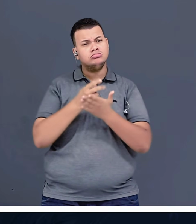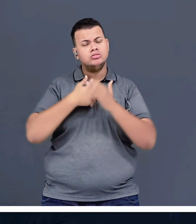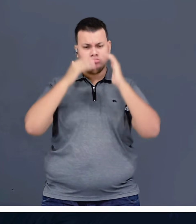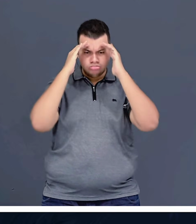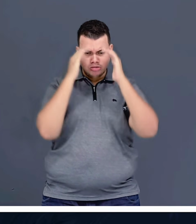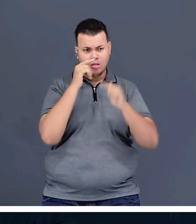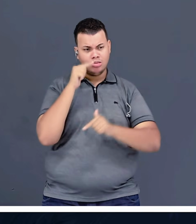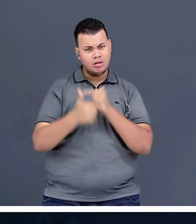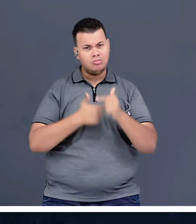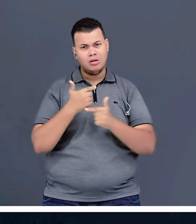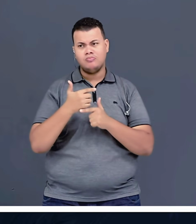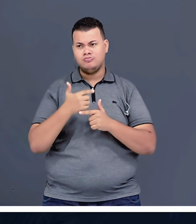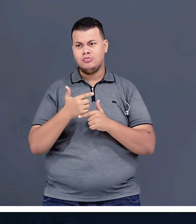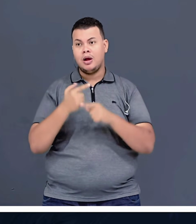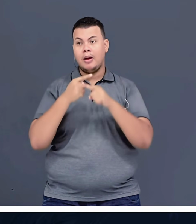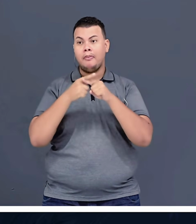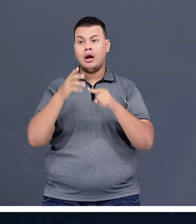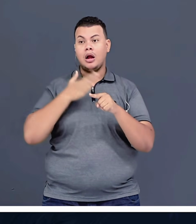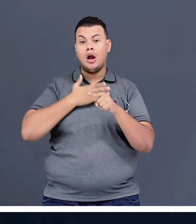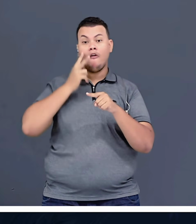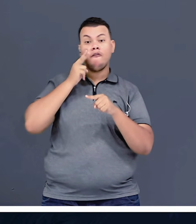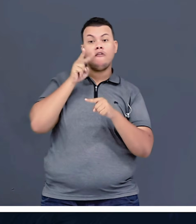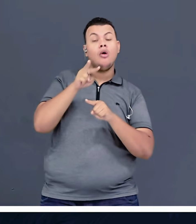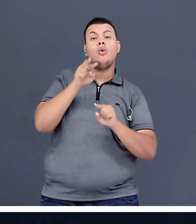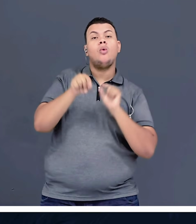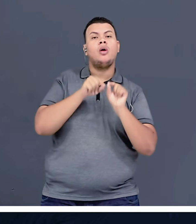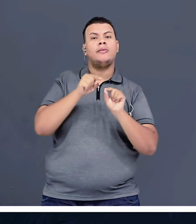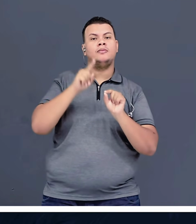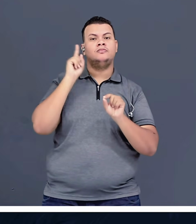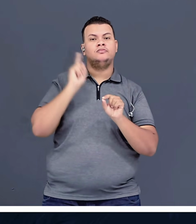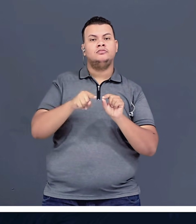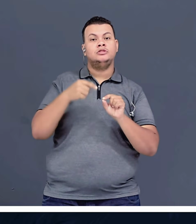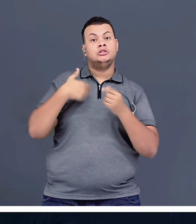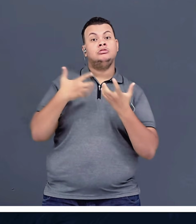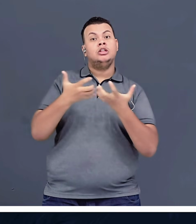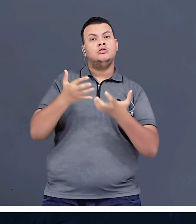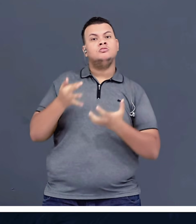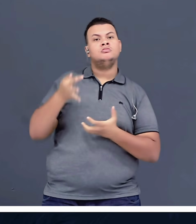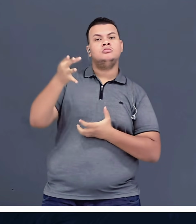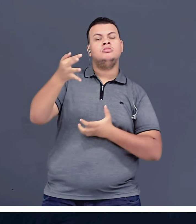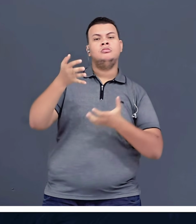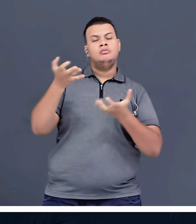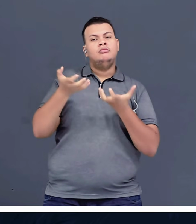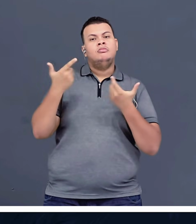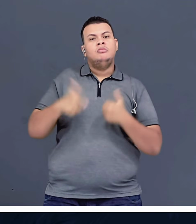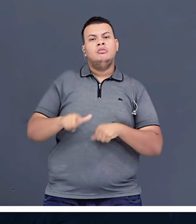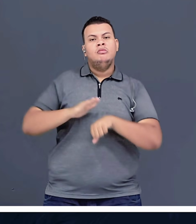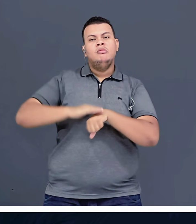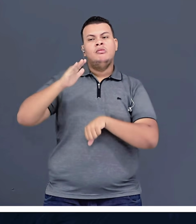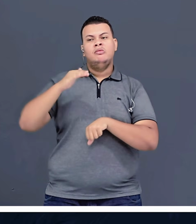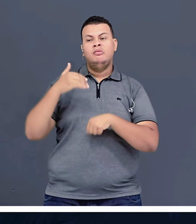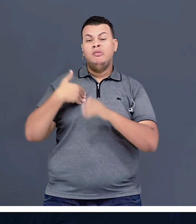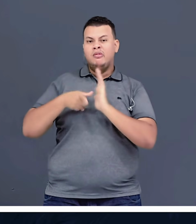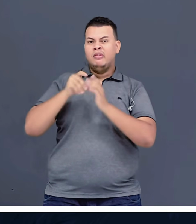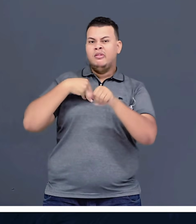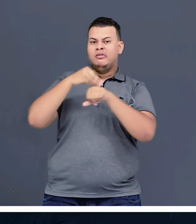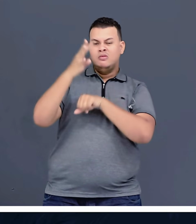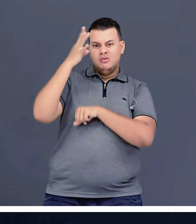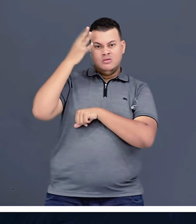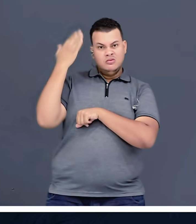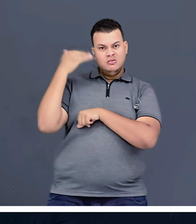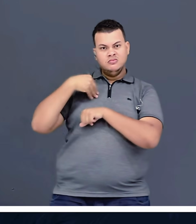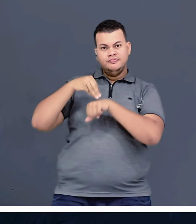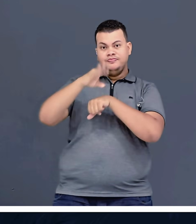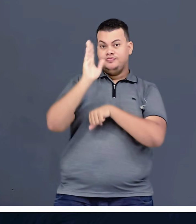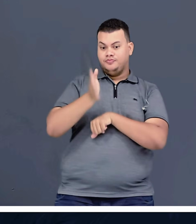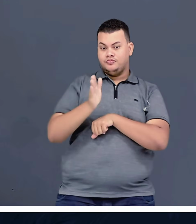função, mas o meu olhar sempre era, eu quero mais. Eu falei sobre isso aqui quarta-feira